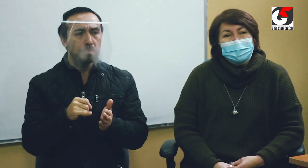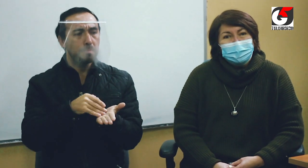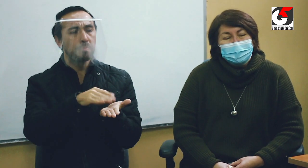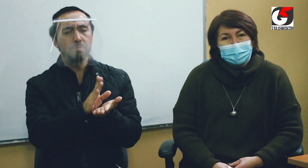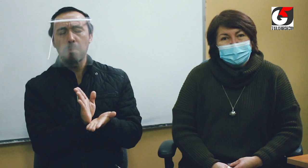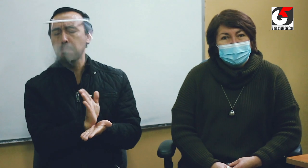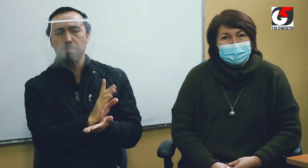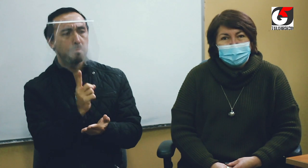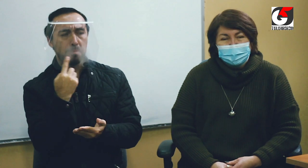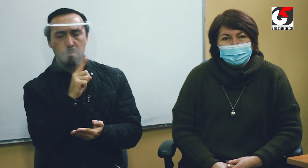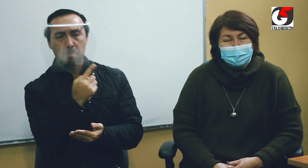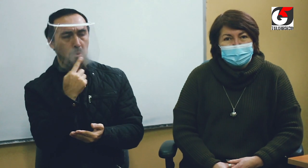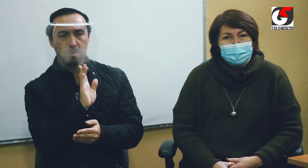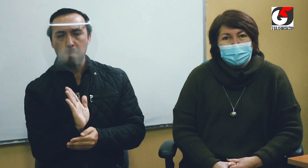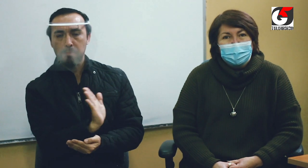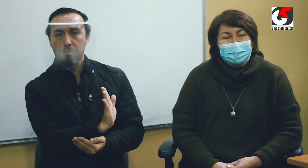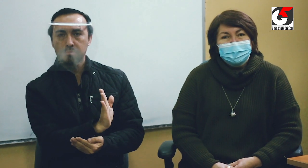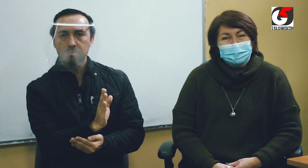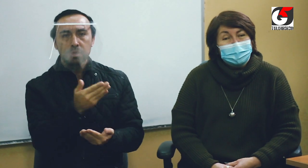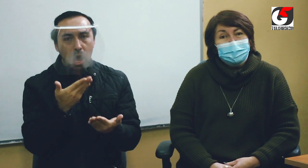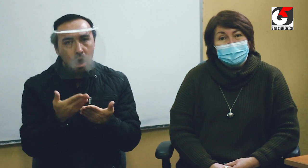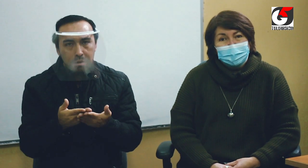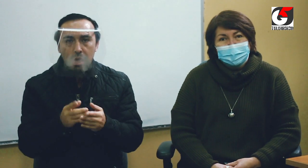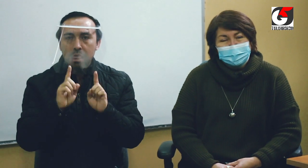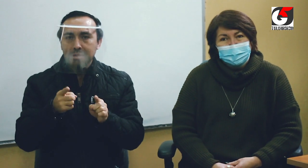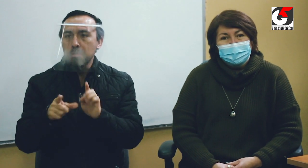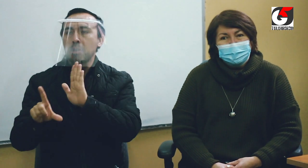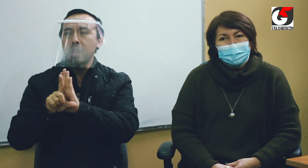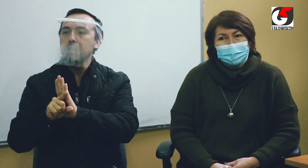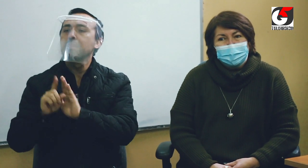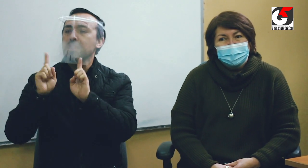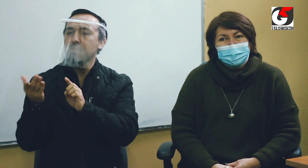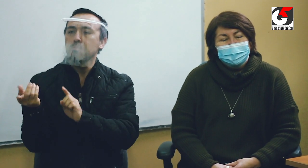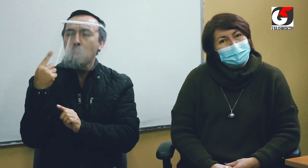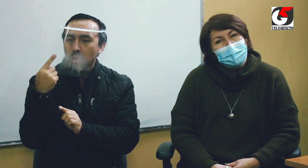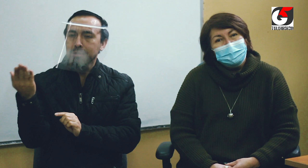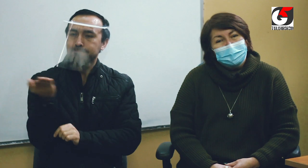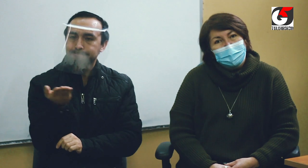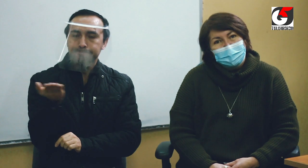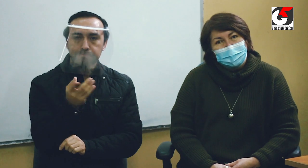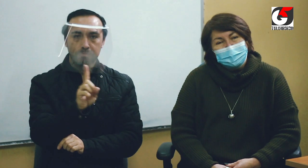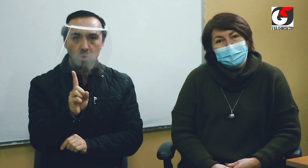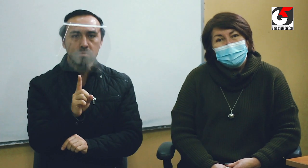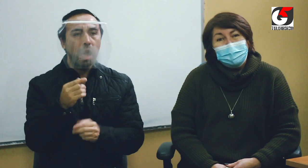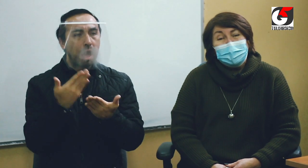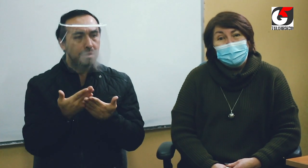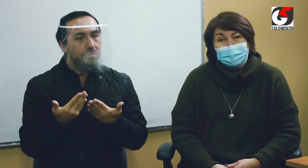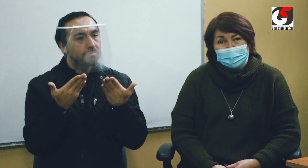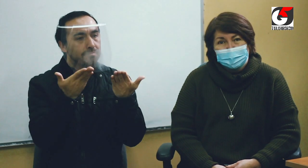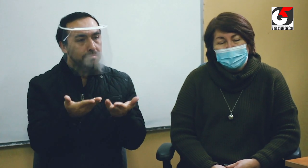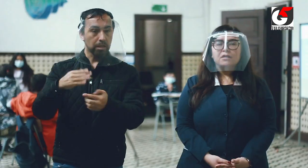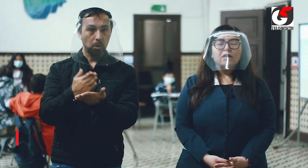de que no por una exigencia normativa o legal se empiece a conocer, sino que porque debemos aportar a una sociedad